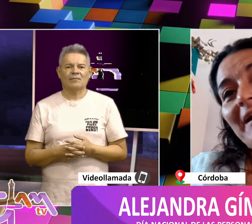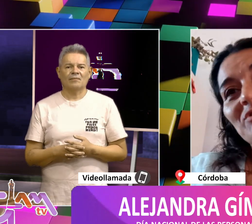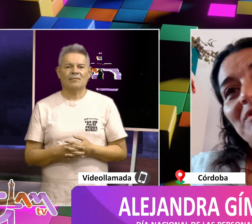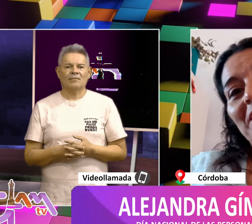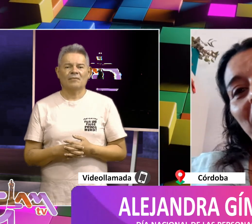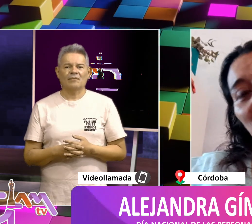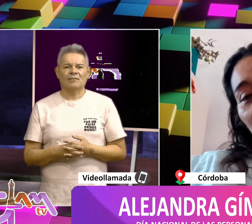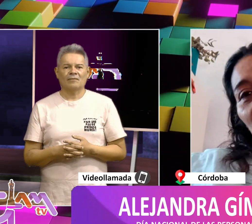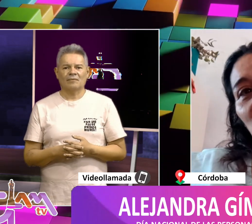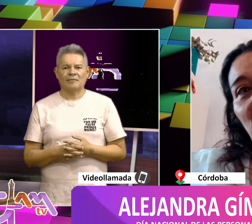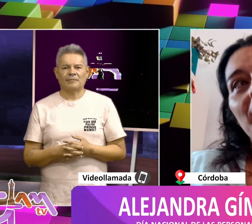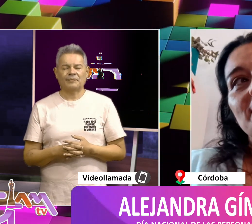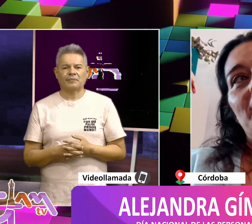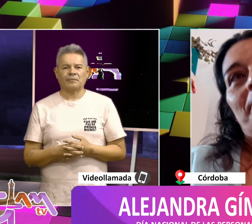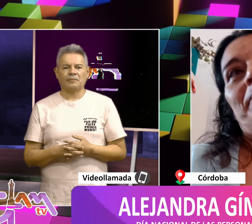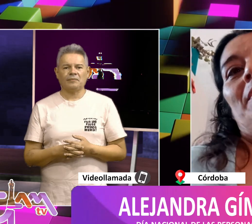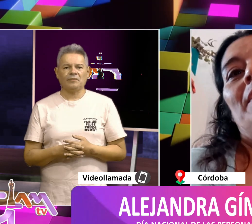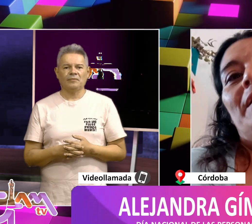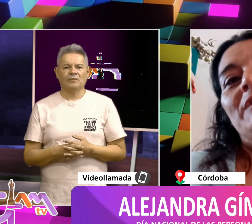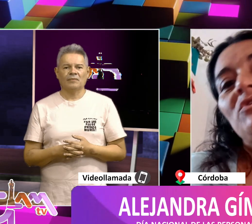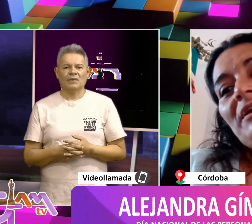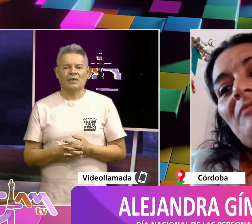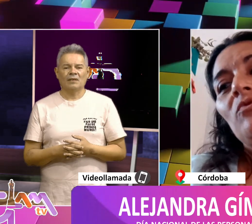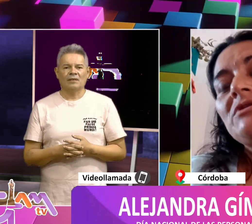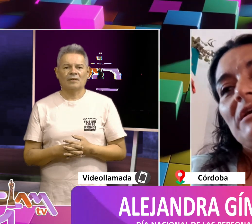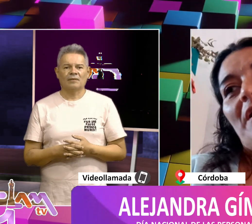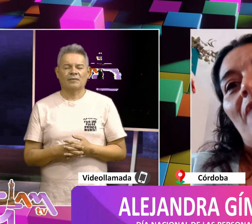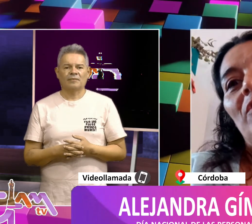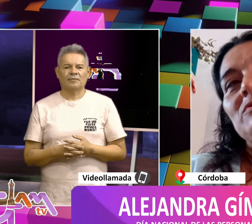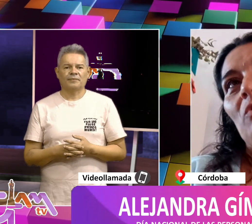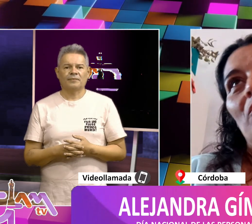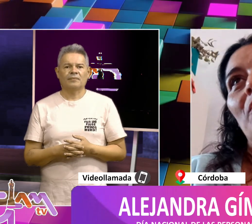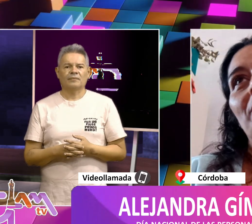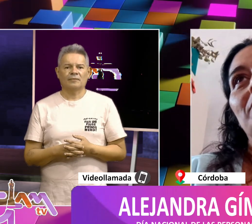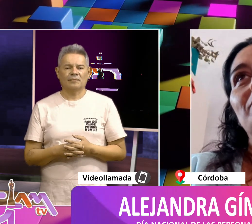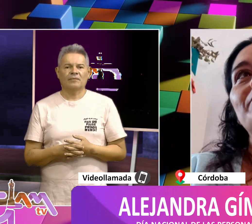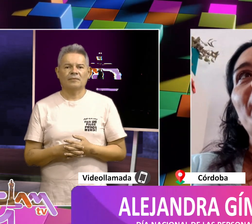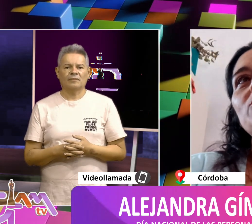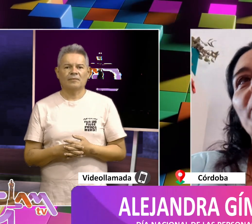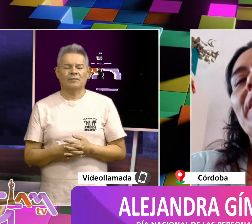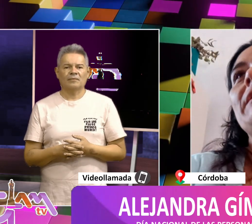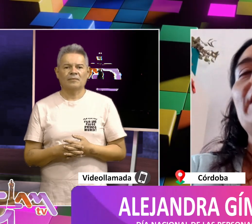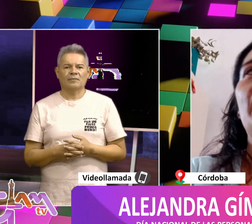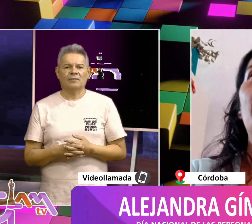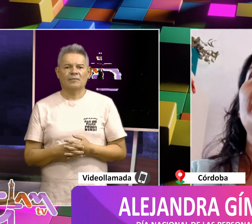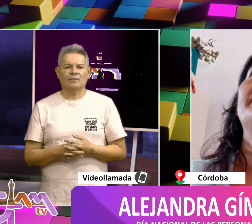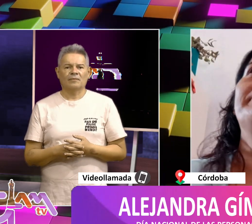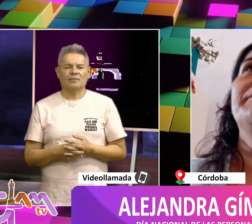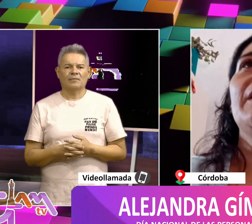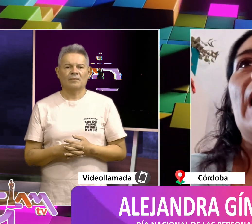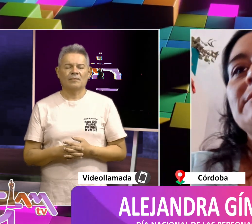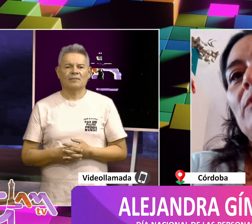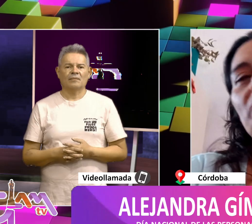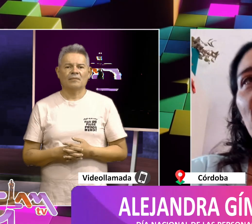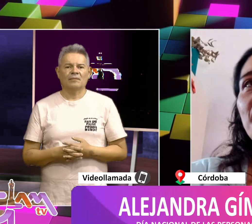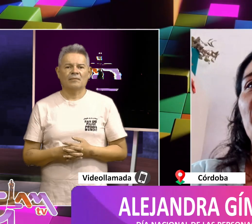forma que ellos tienen para poder comunicarse. Ellos tienen muchas trabas, los sordos, ellos quieren ir